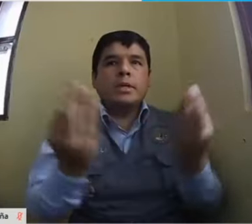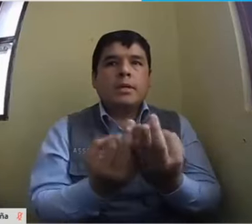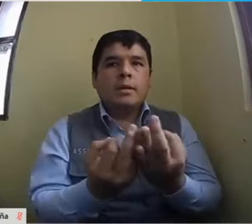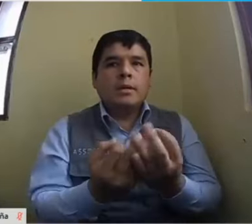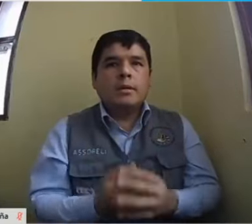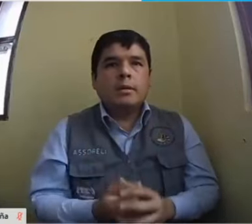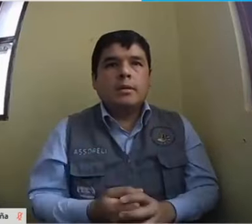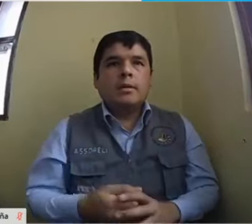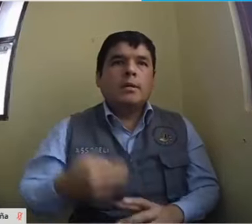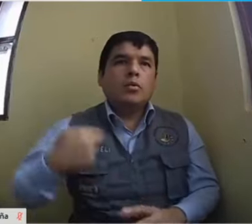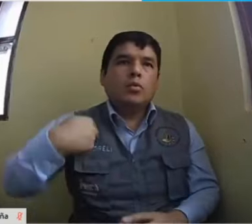Esa es la seña de